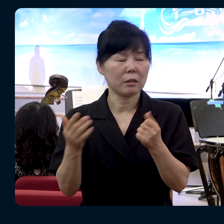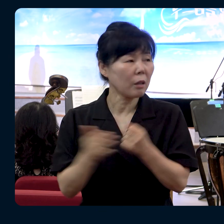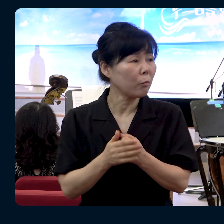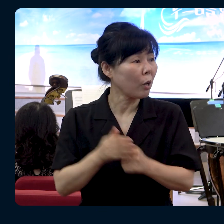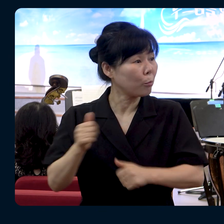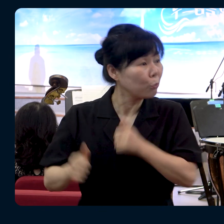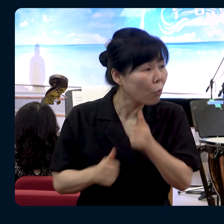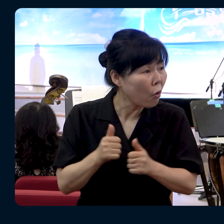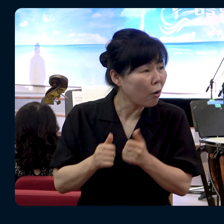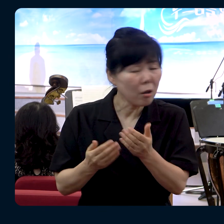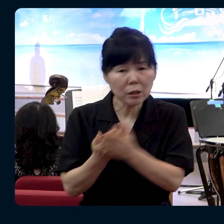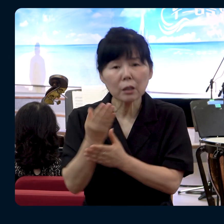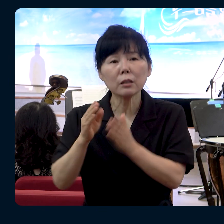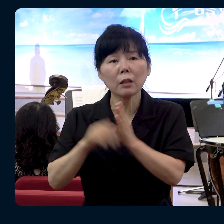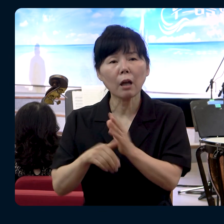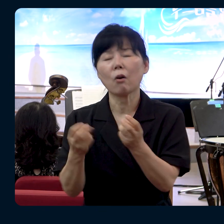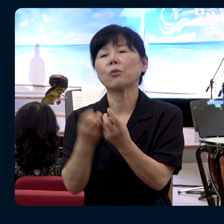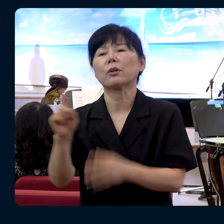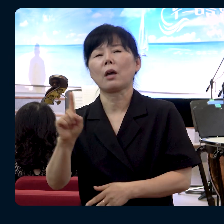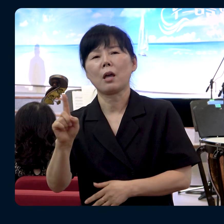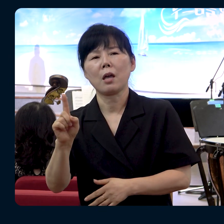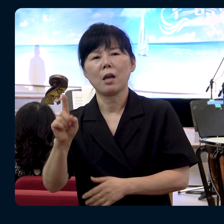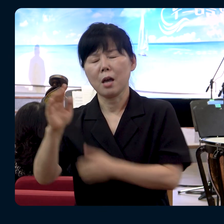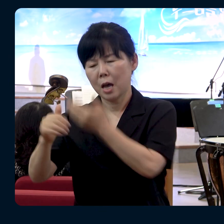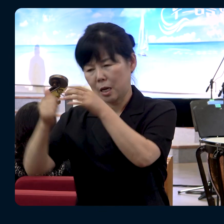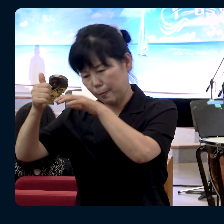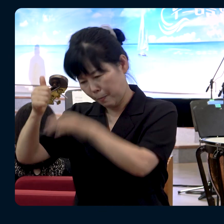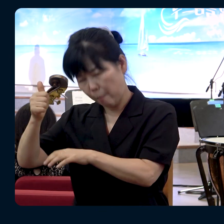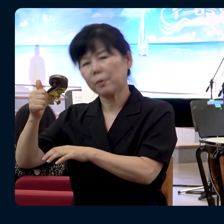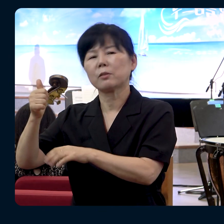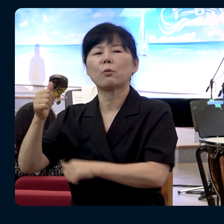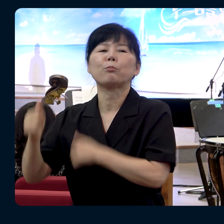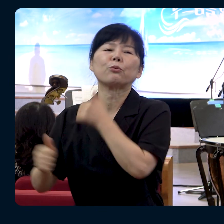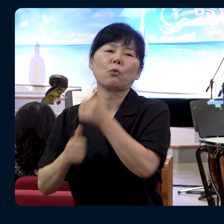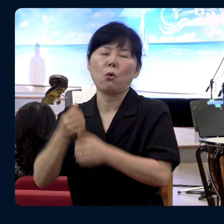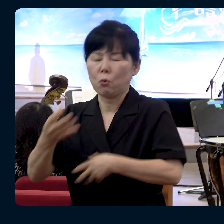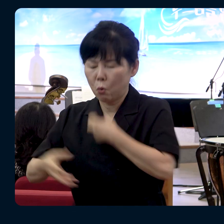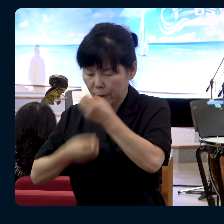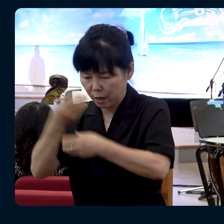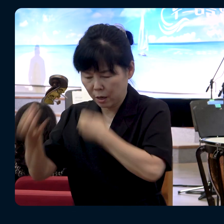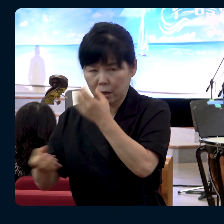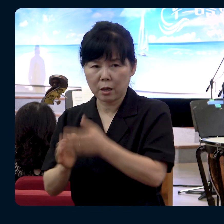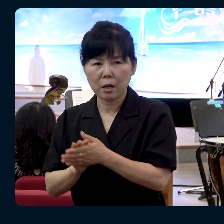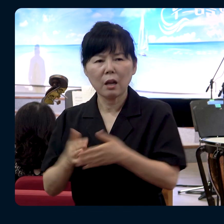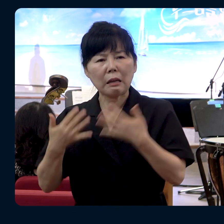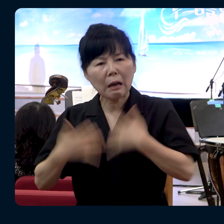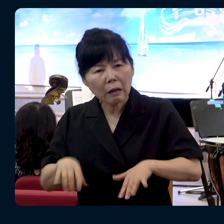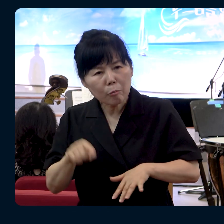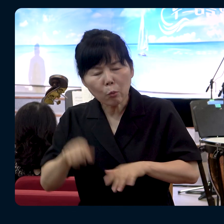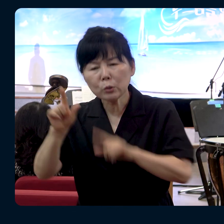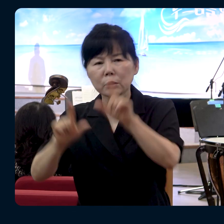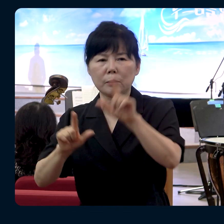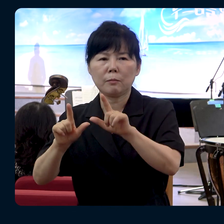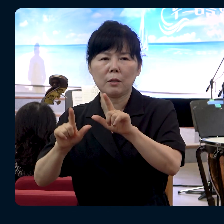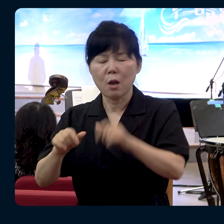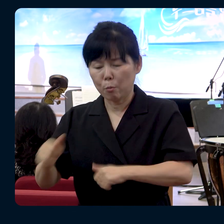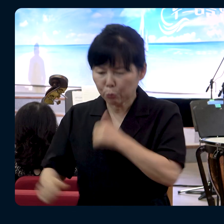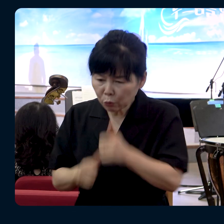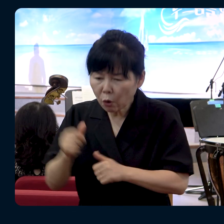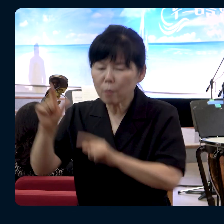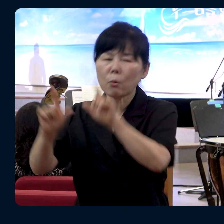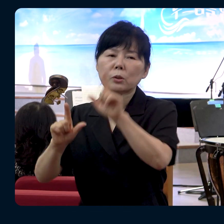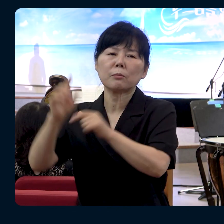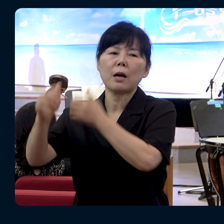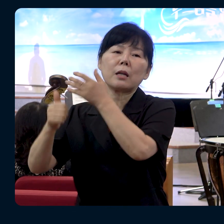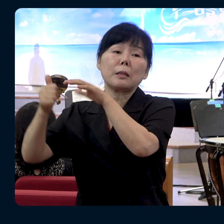에스겔처럼 하나님 앞에 탄식해야 된다. 내 연약함과 내 분노, 그걸 우리는